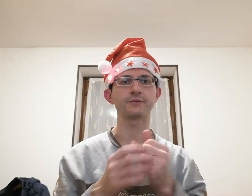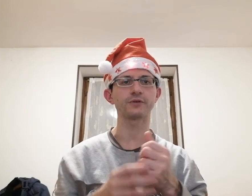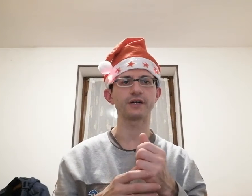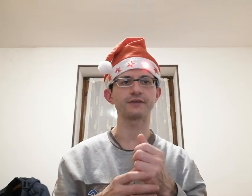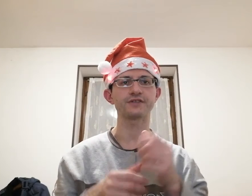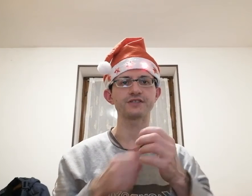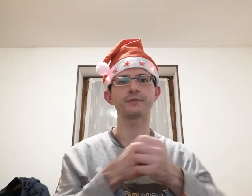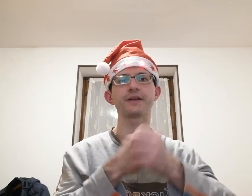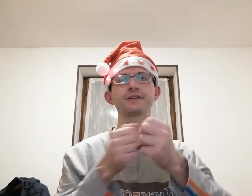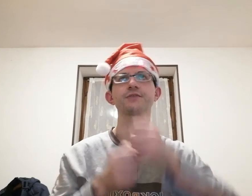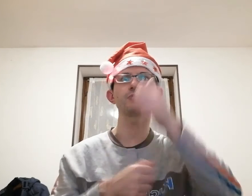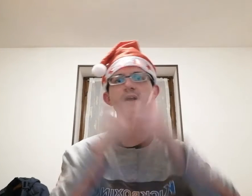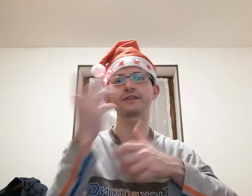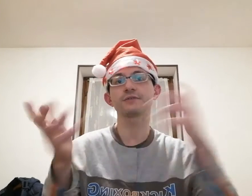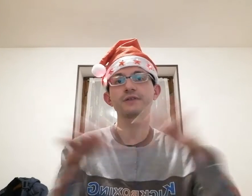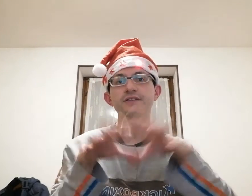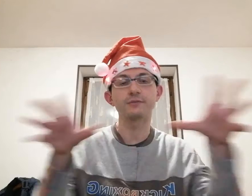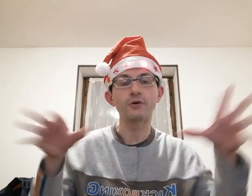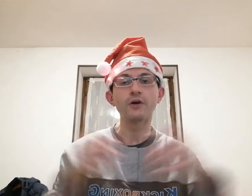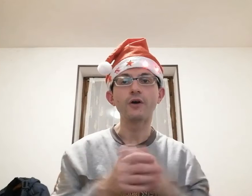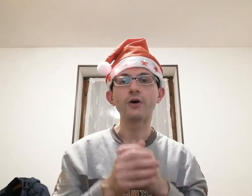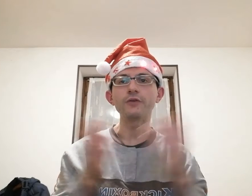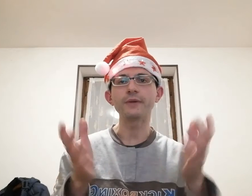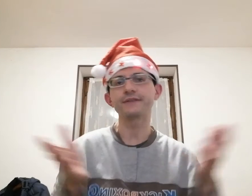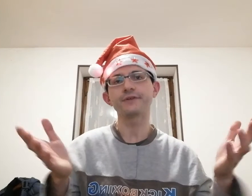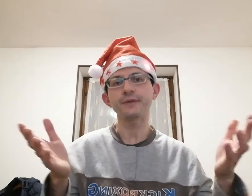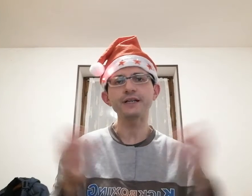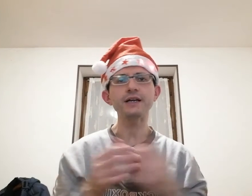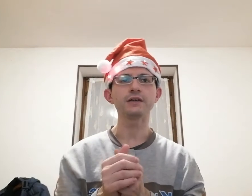faremo grandi festeggiamenti di spumante, perché siamo ovviamente in famiglia.